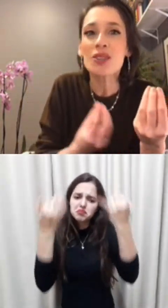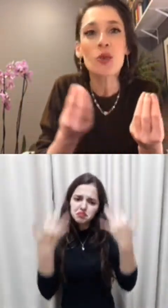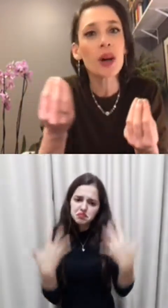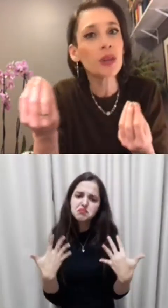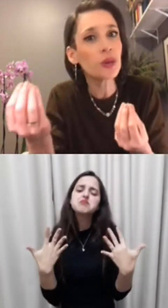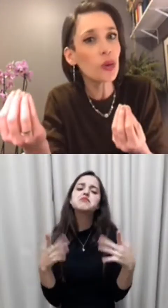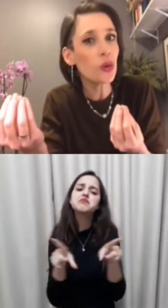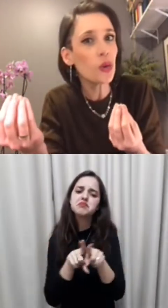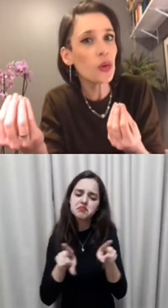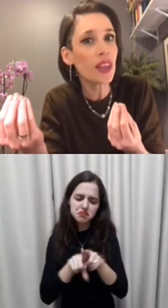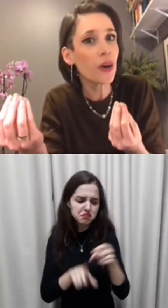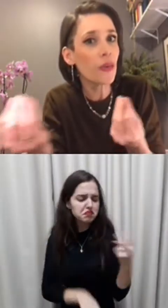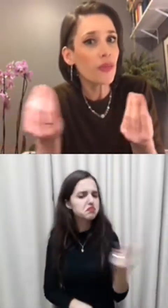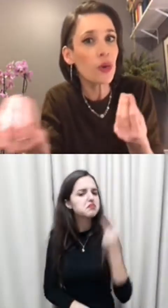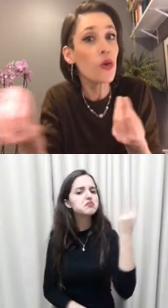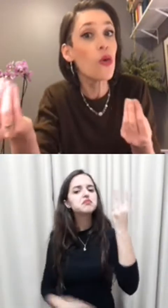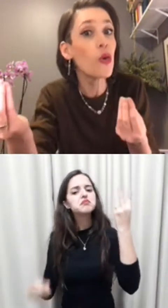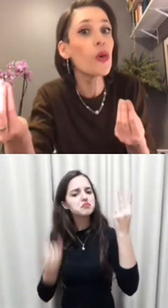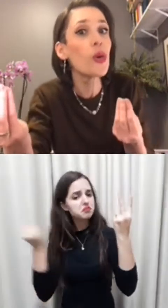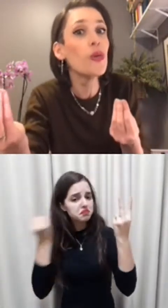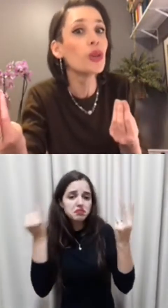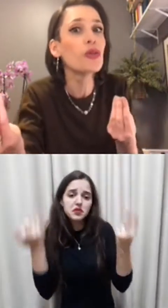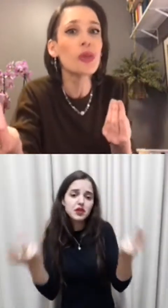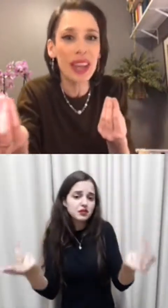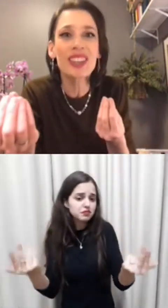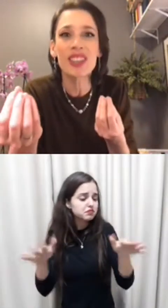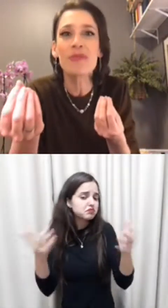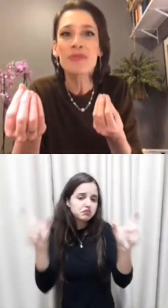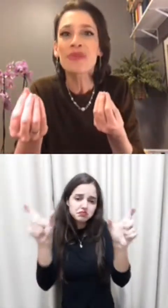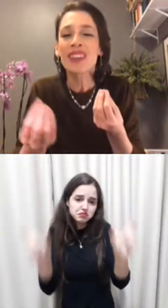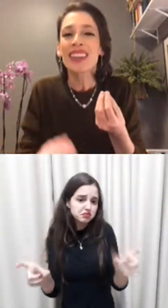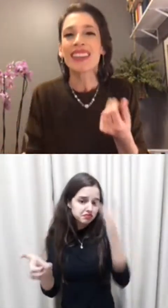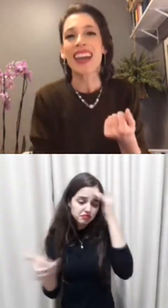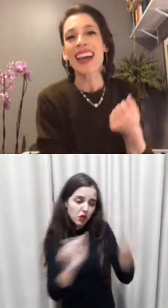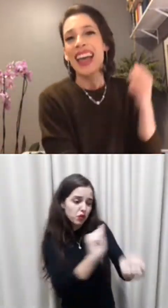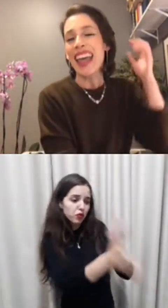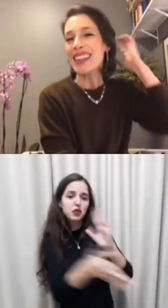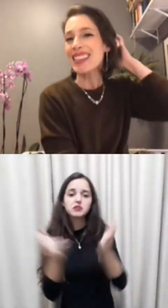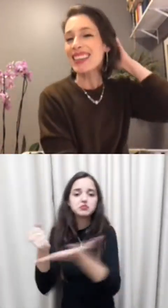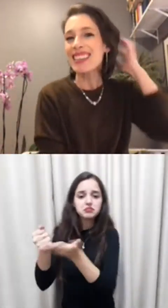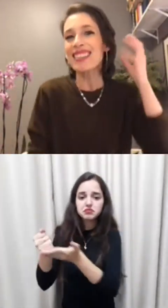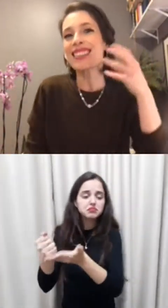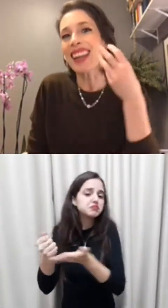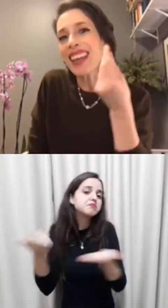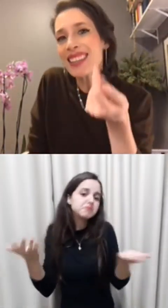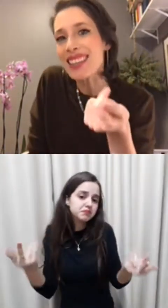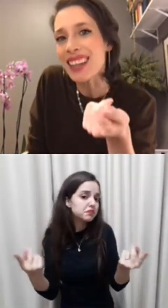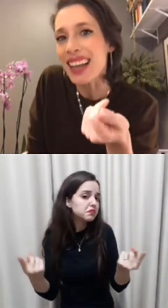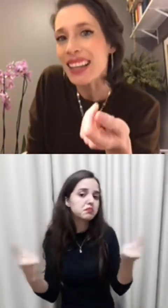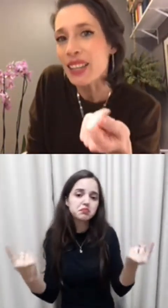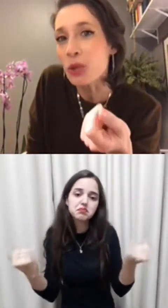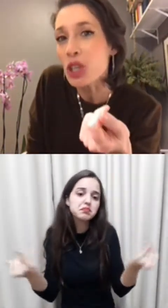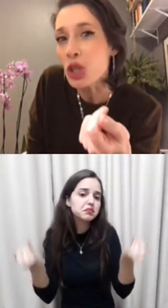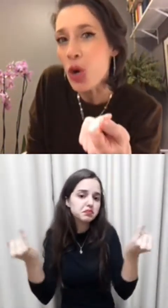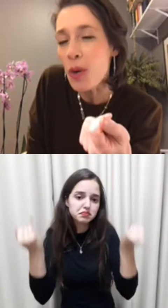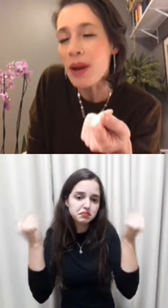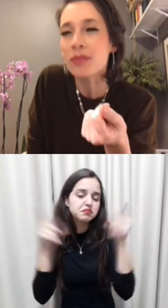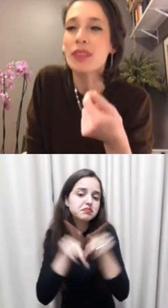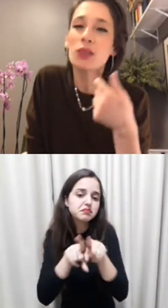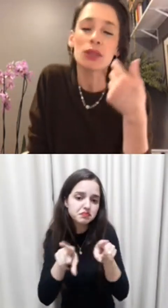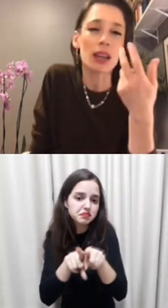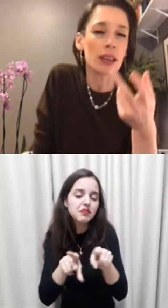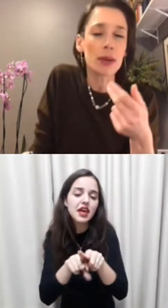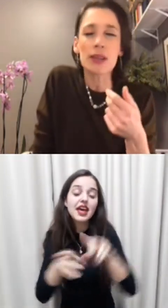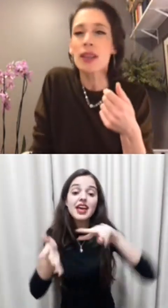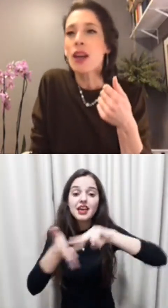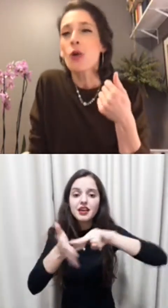preciosas quanto o não, o muito fluente, né? Essa destreza no idioma, tanto